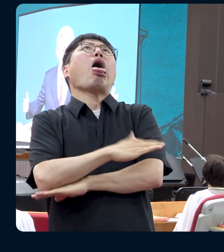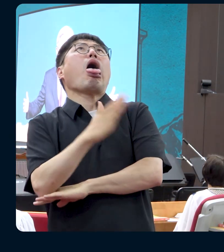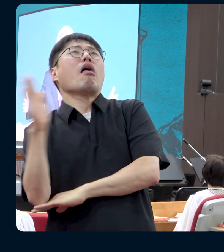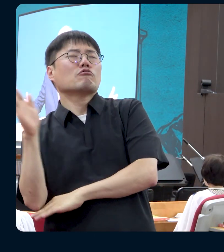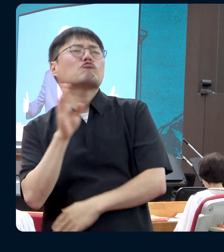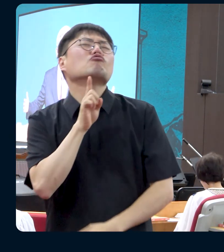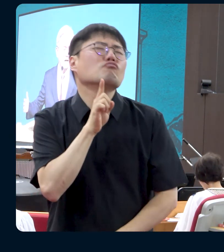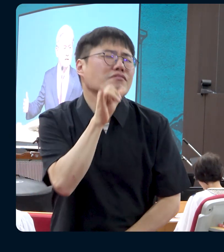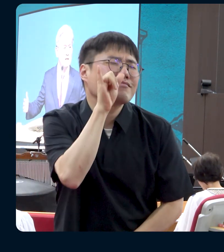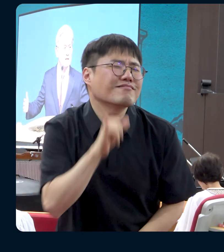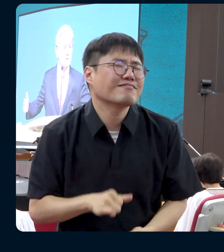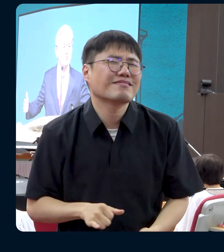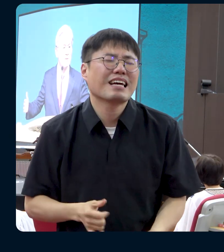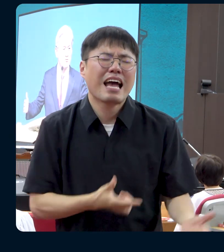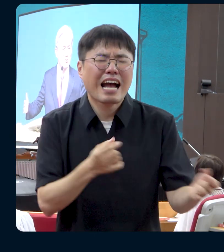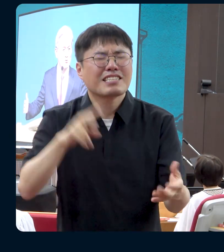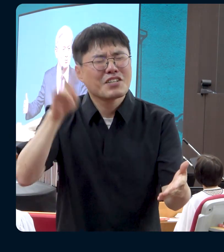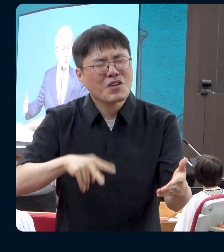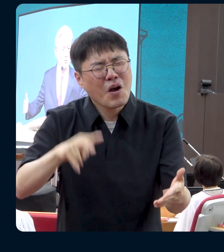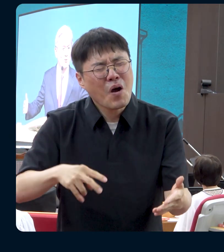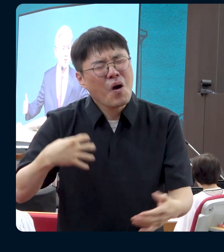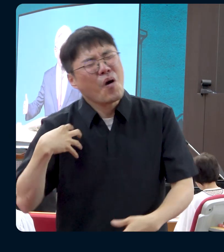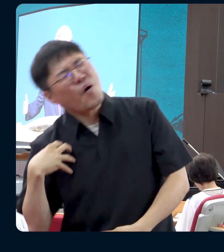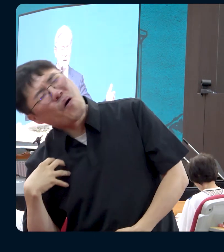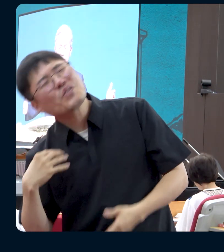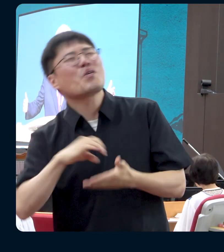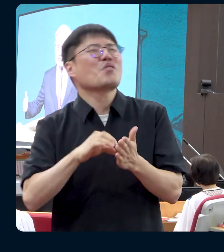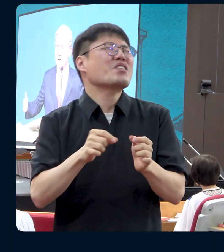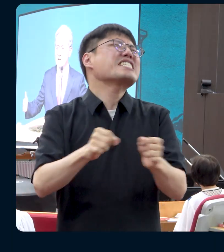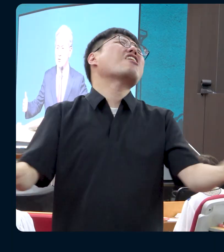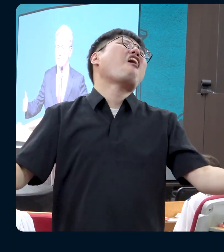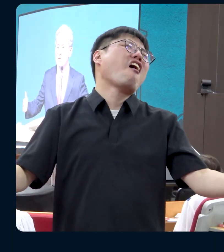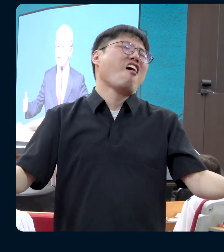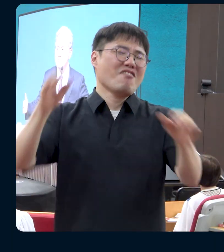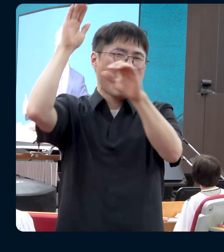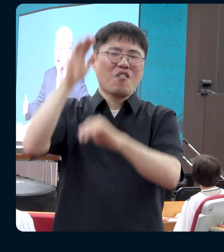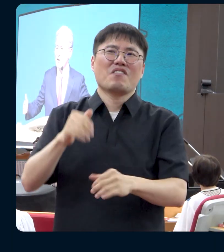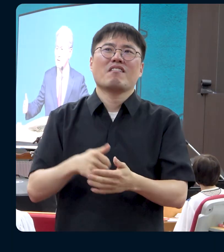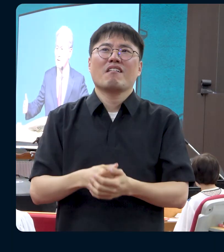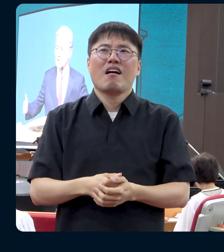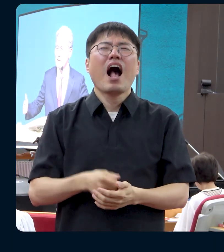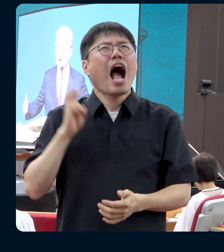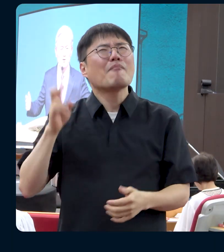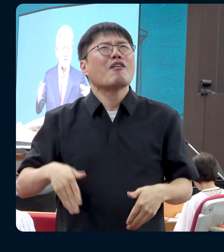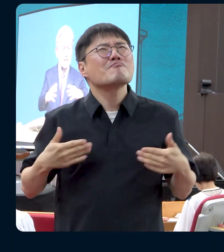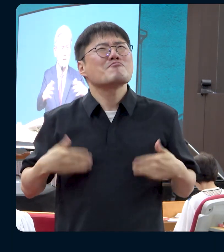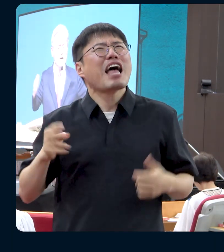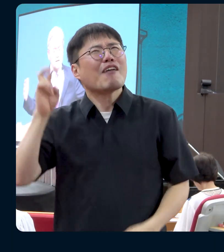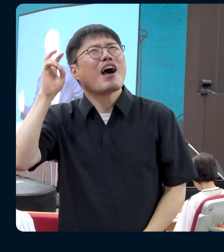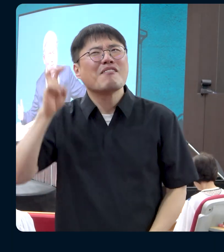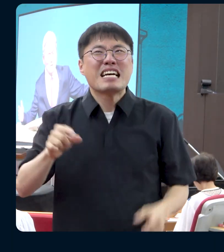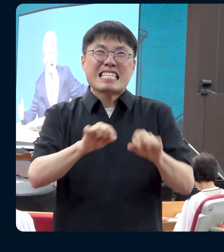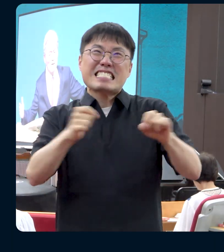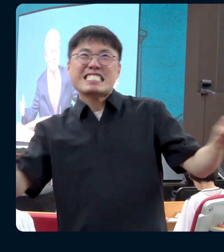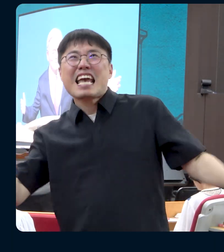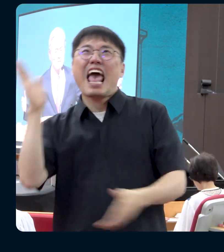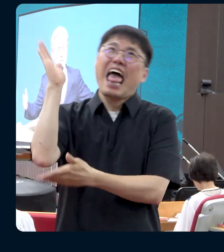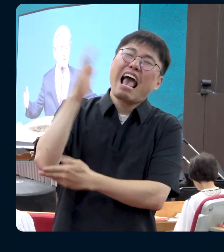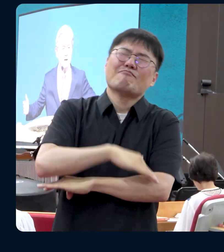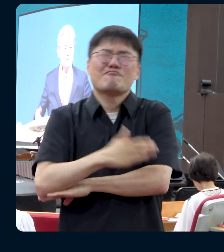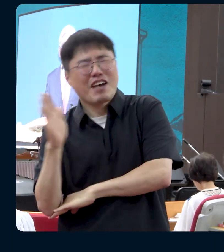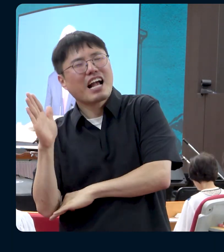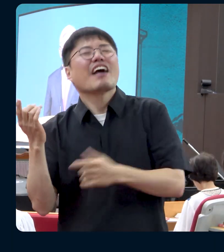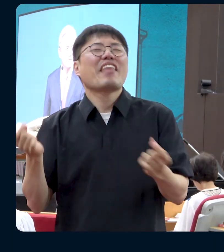있어요. 같이 읽기에 부담스러울 정도로 아마 바울이 상당히 좀 흥분한 것 같아요. 그래서 길게